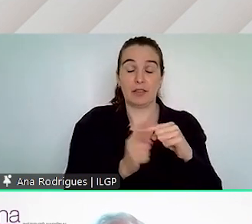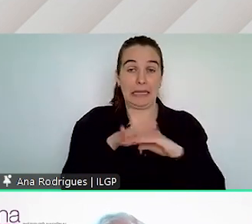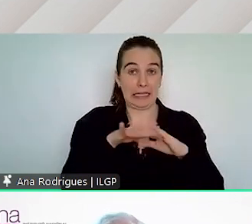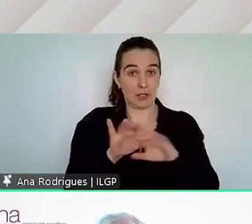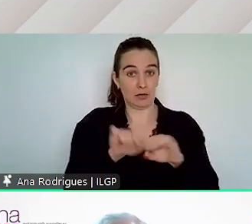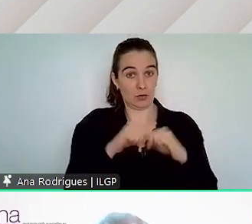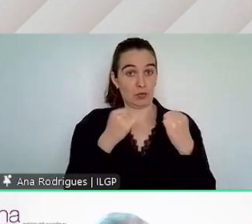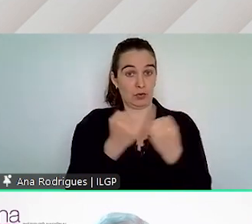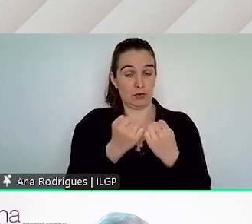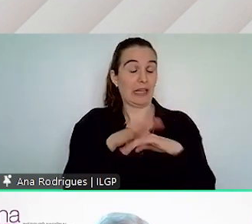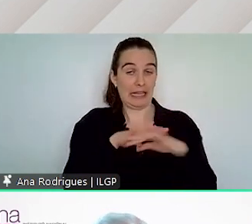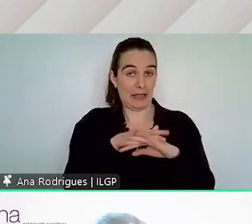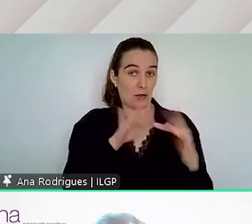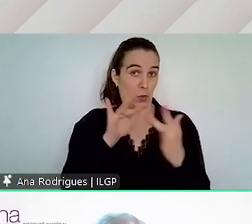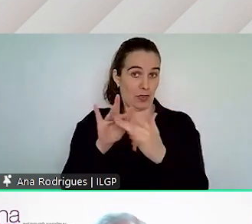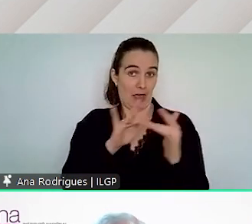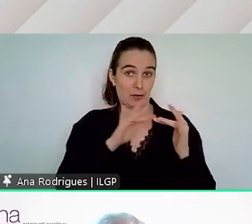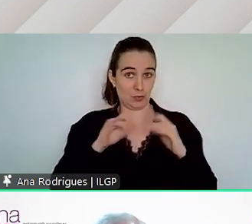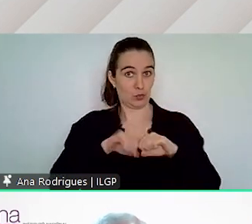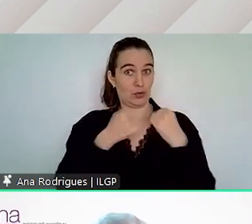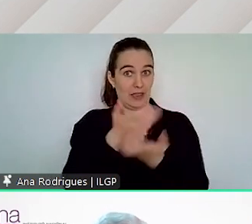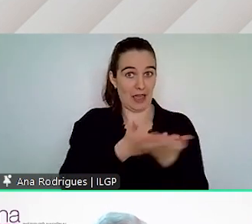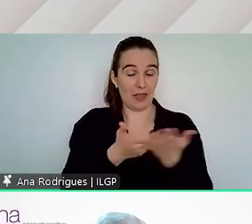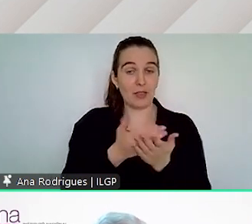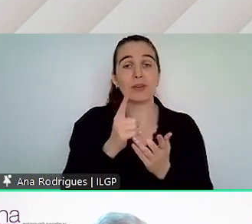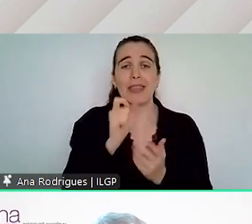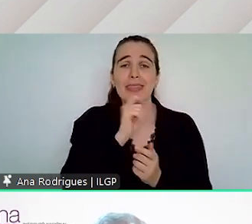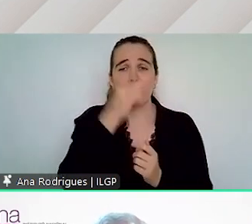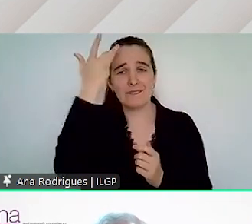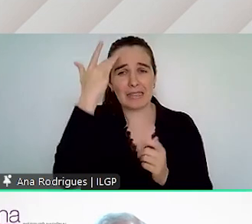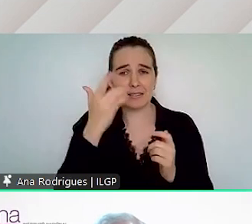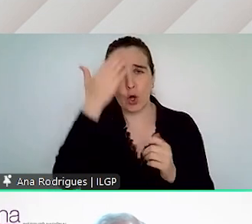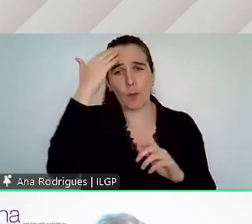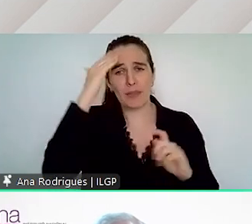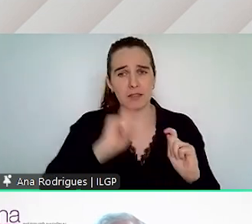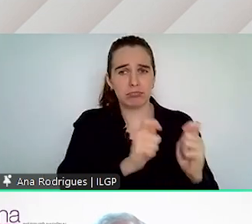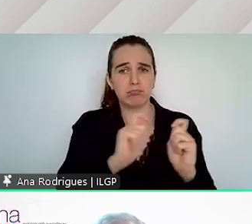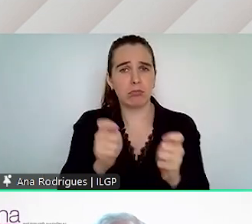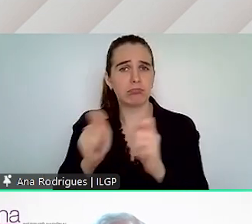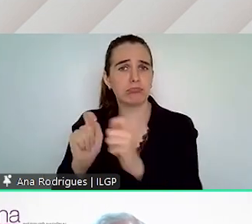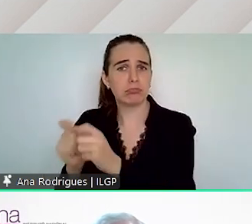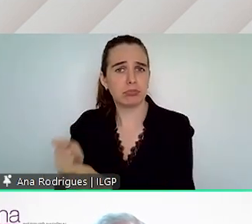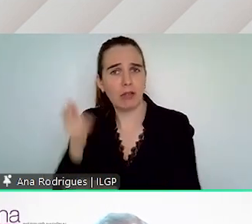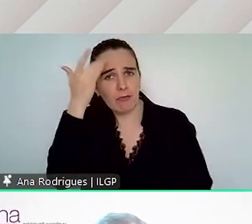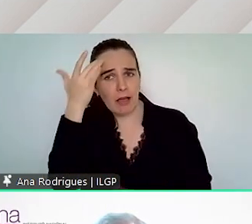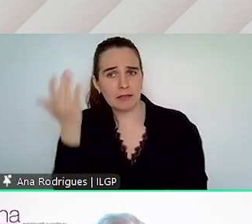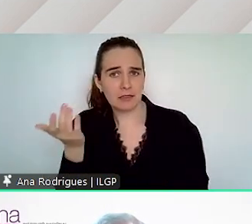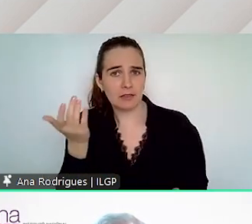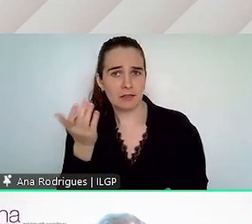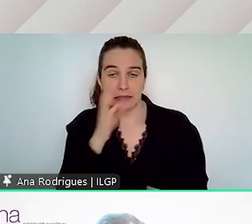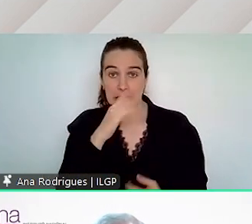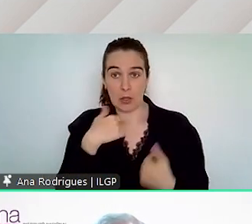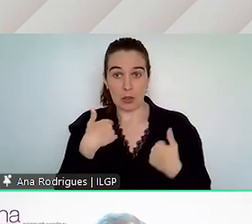que nós conseguimos descentralizar, porque nós, no fundo, passamos a ter vários, múltiplos